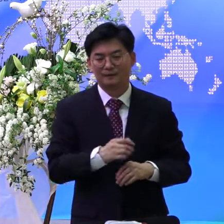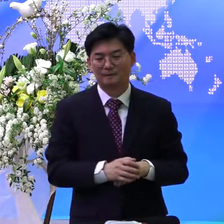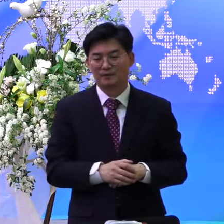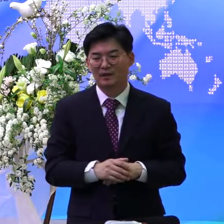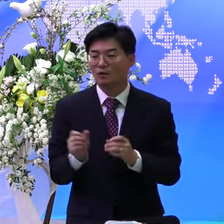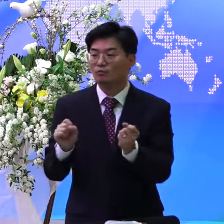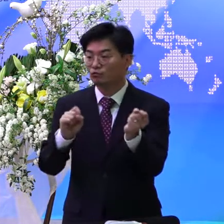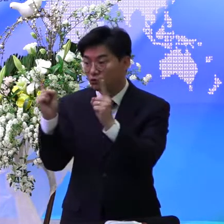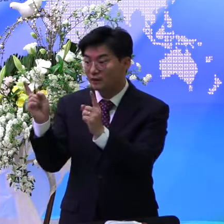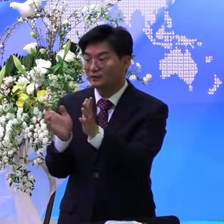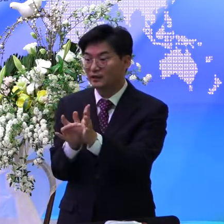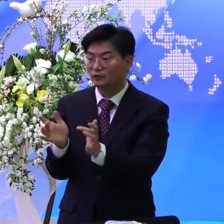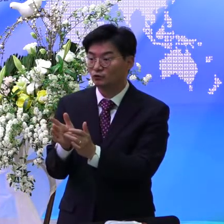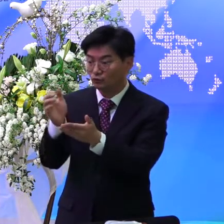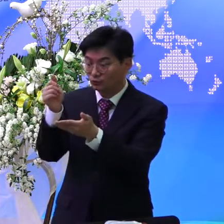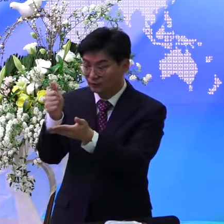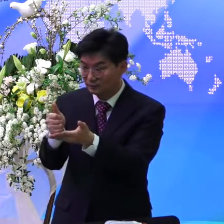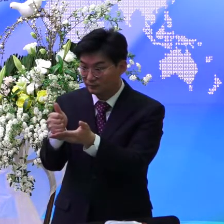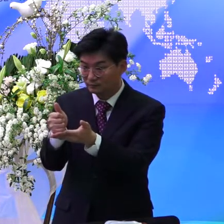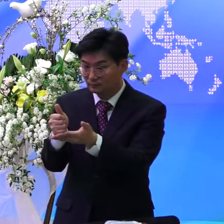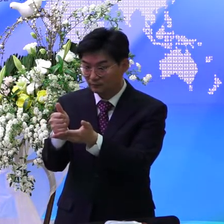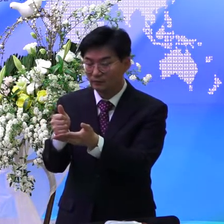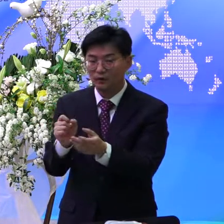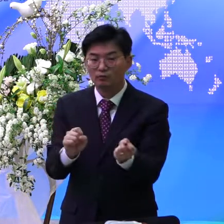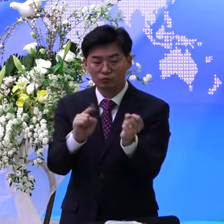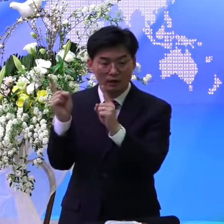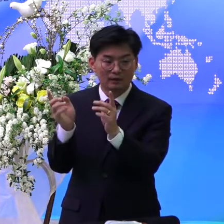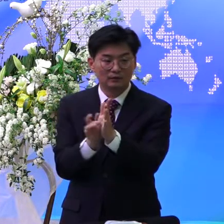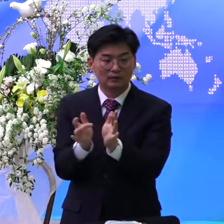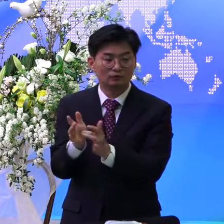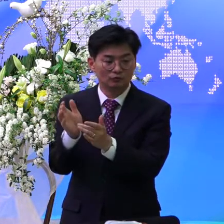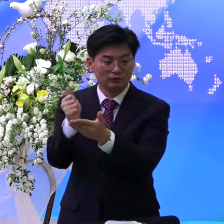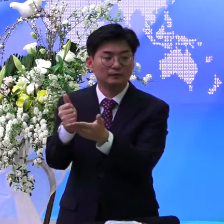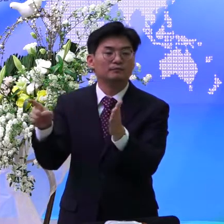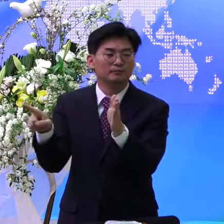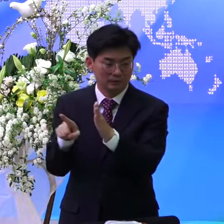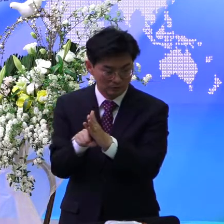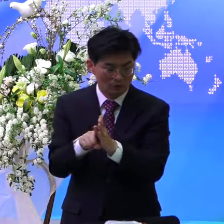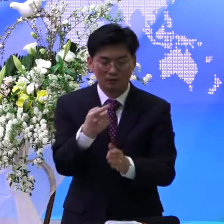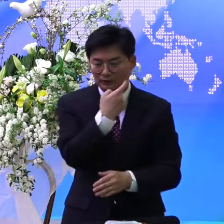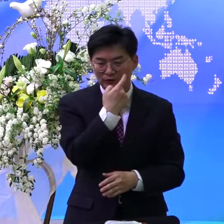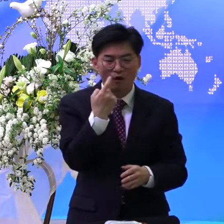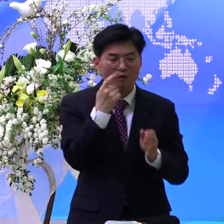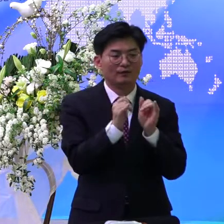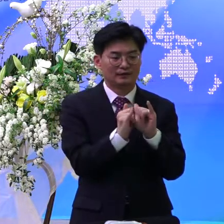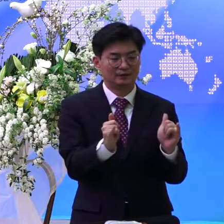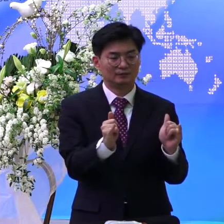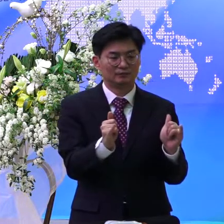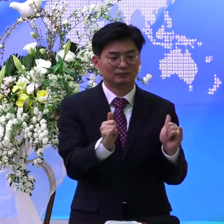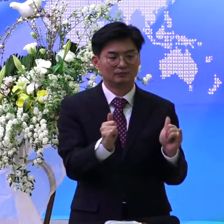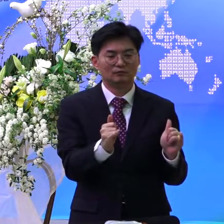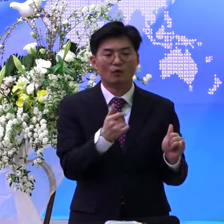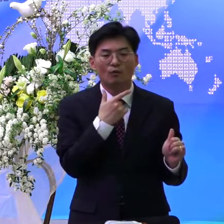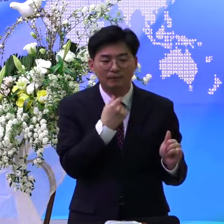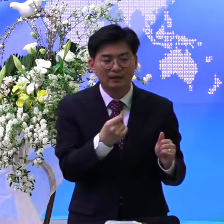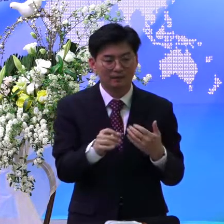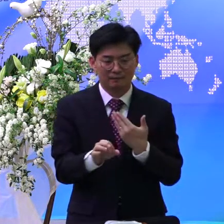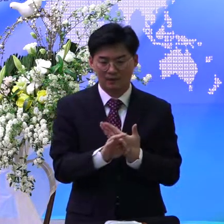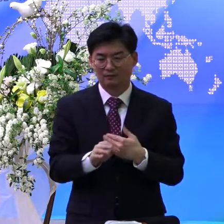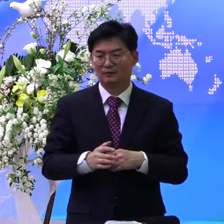것입니다. 능력 있는 삶에 도전하며 살아가는 것입니다. 부활하신 주님이 모든